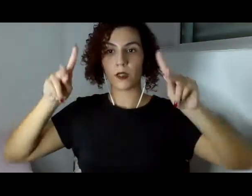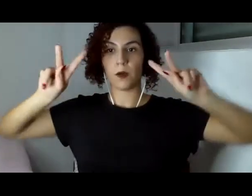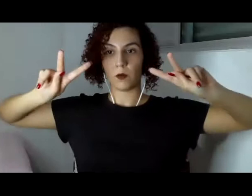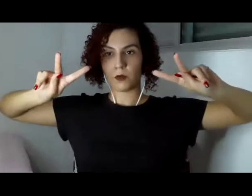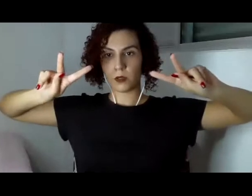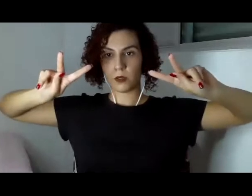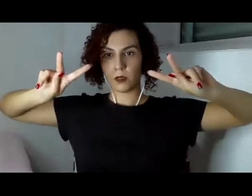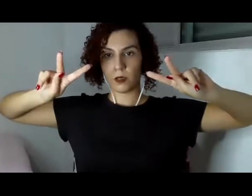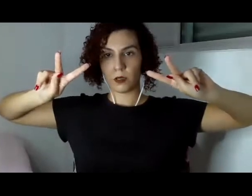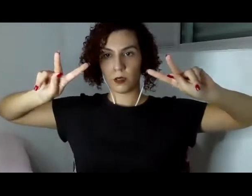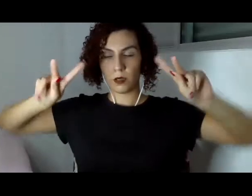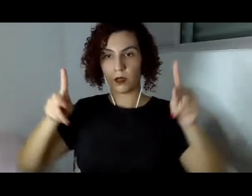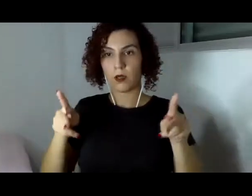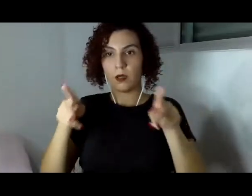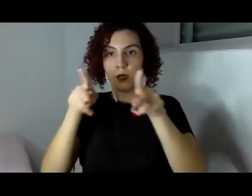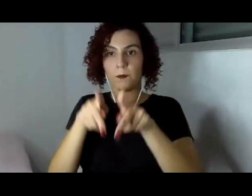as duas mãos.